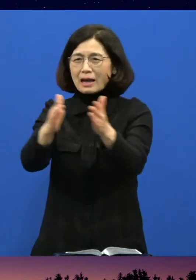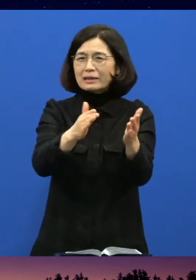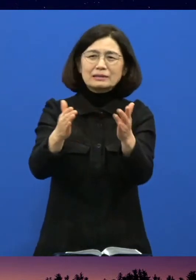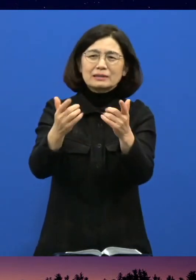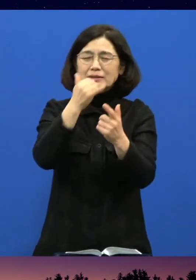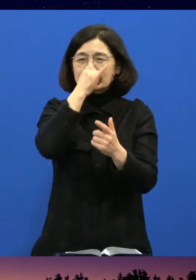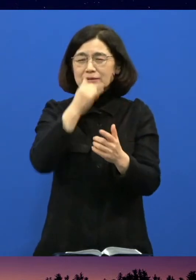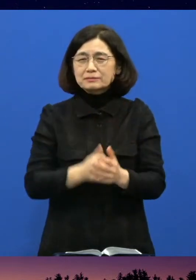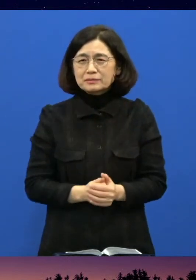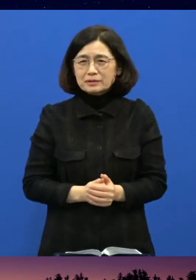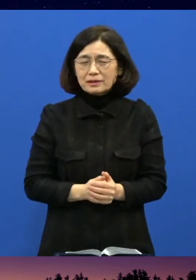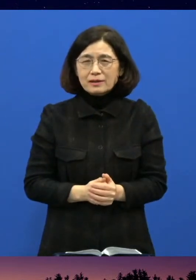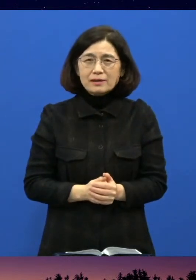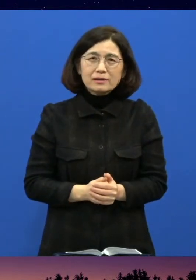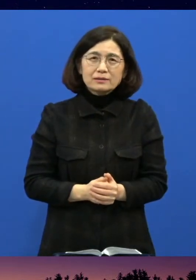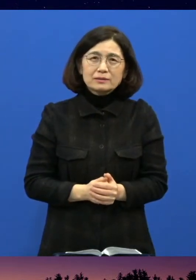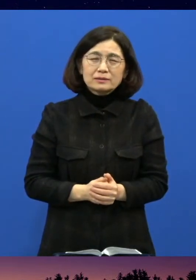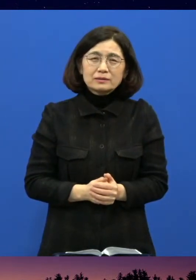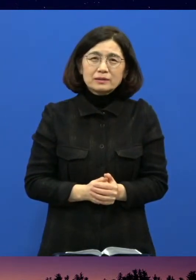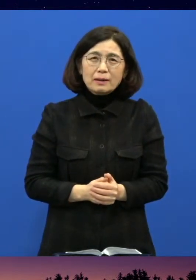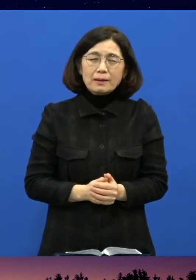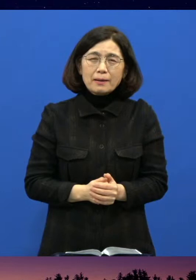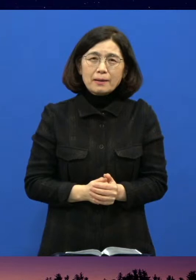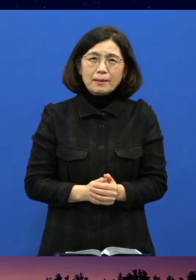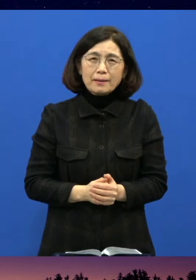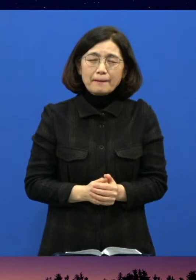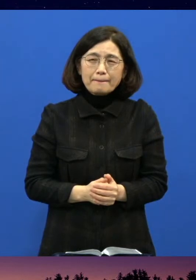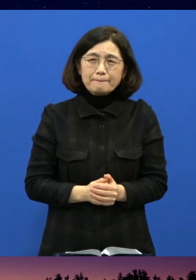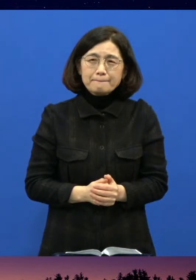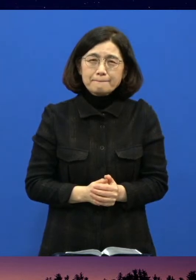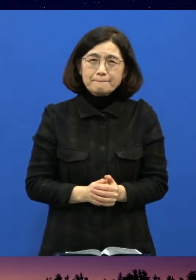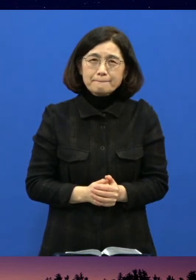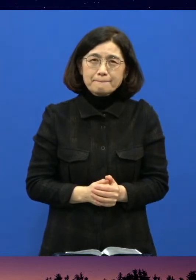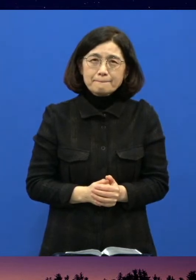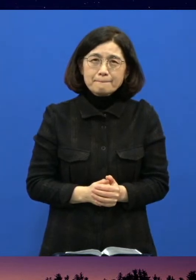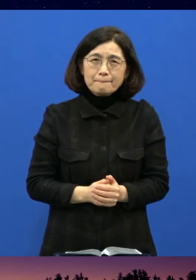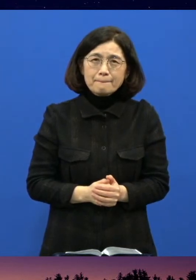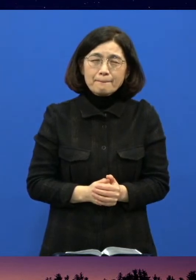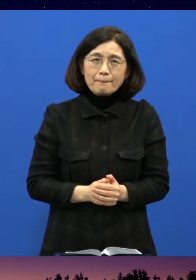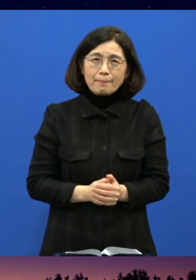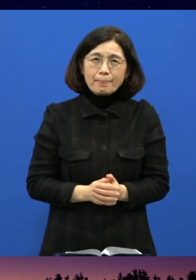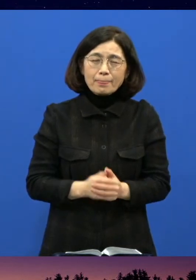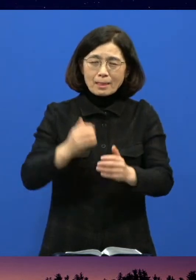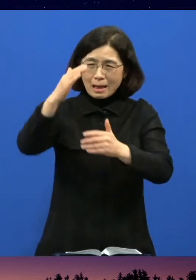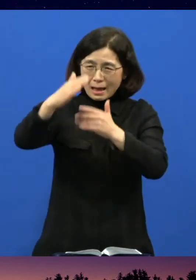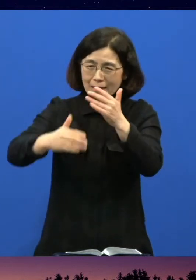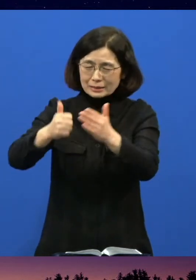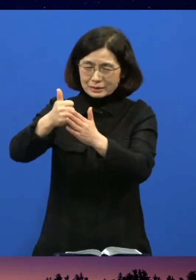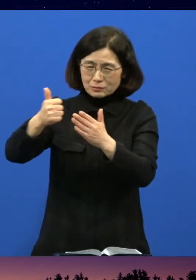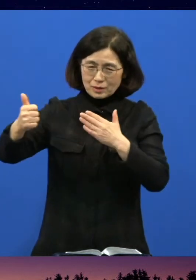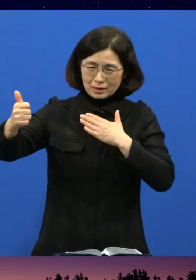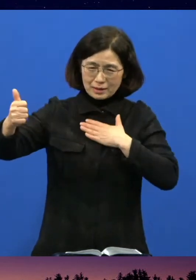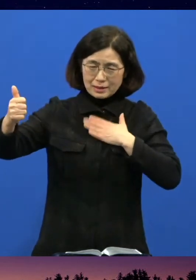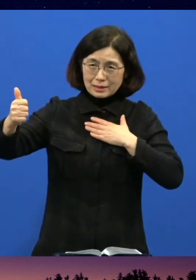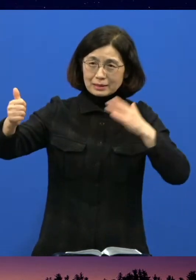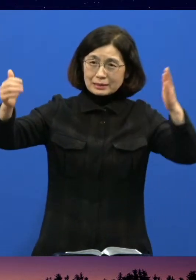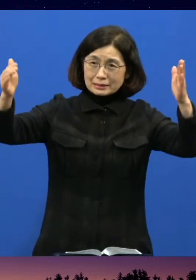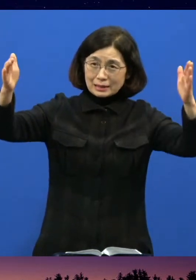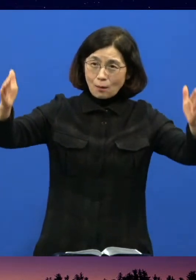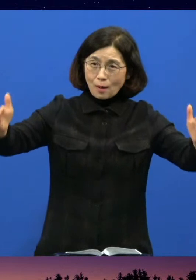피하고 싶을 때가 한두 번이 아니에요. 그러나 하나님과의 나와의 맺어진 그 끈이 있는 거예요. 그 끈이 끊어지지가 않는